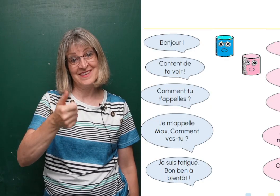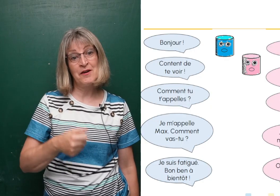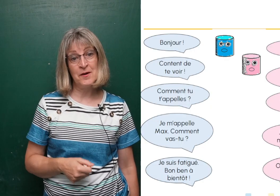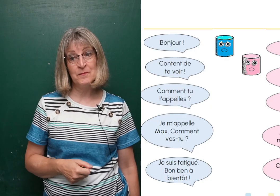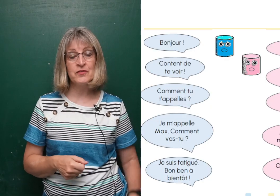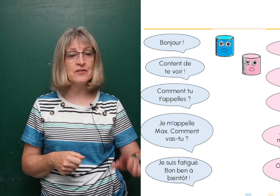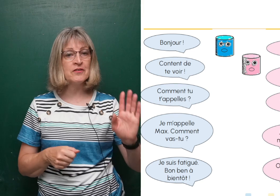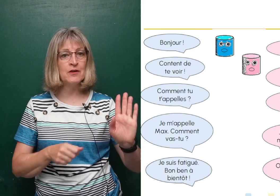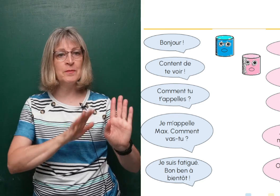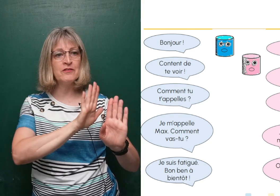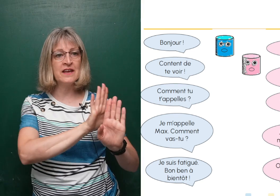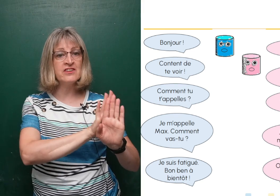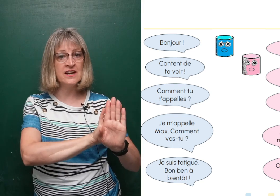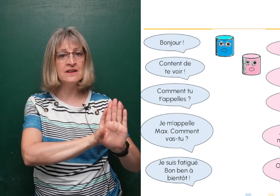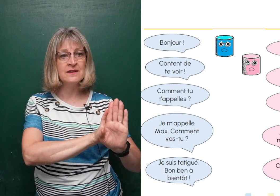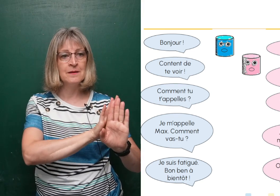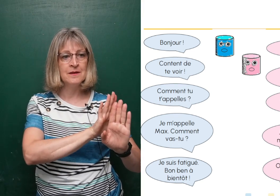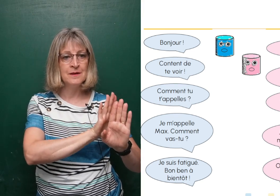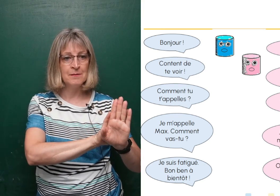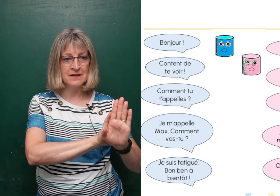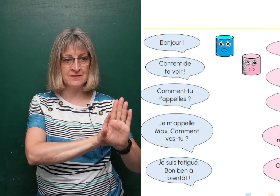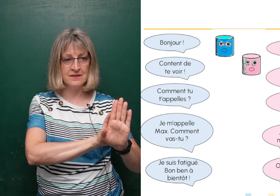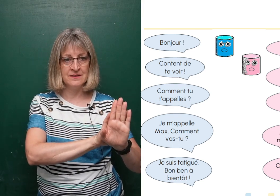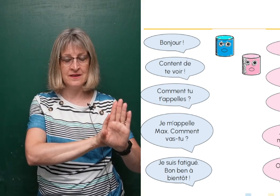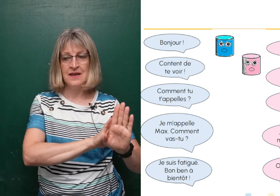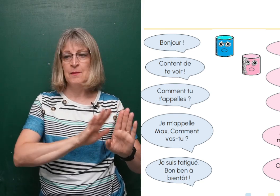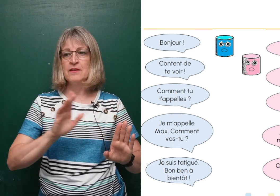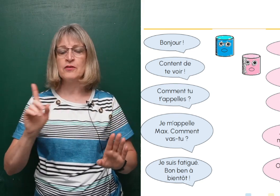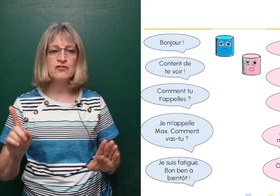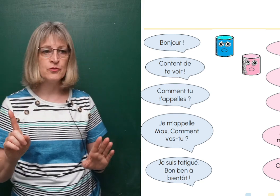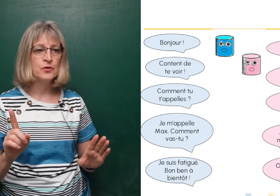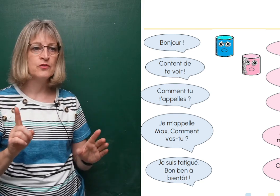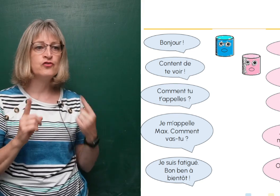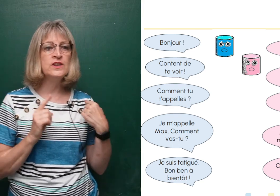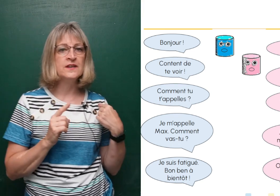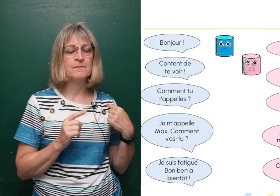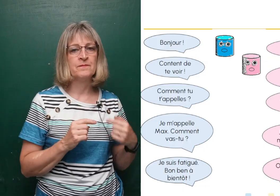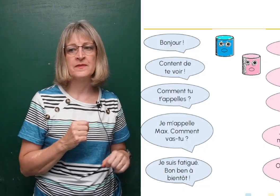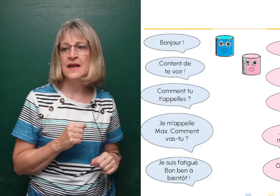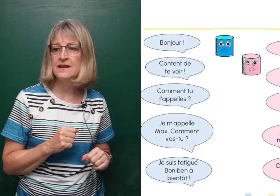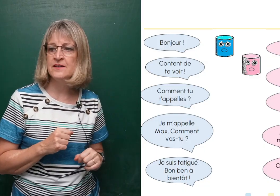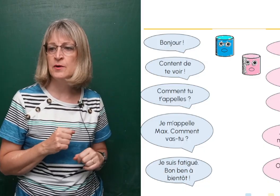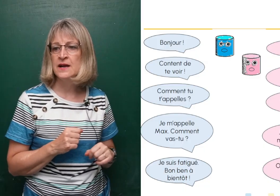D'accord? Donc ça, ce sera le personnage 1, Max. Personnage 2, Julie. Elle dit quoi? Elle